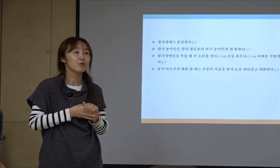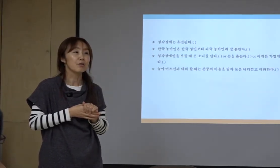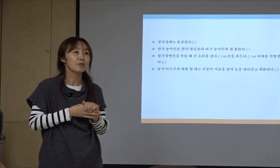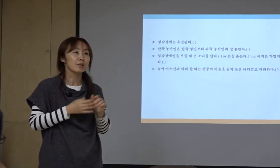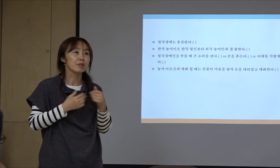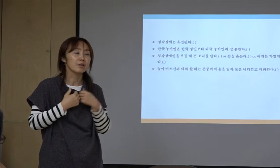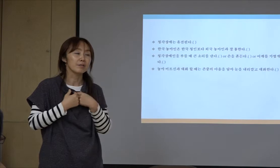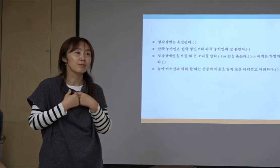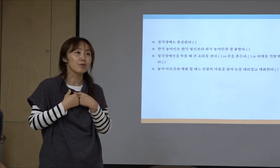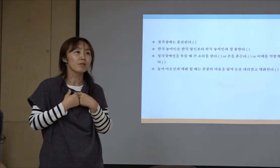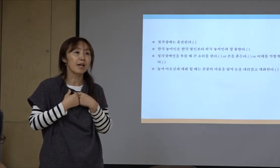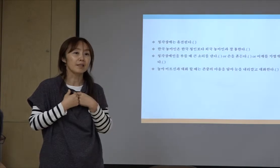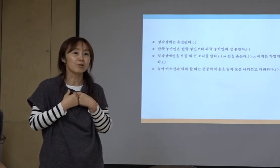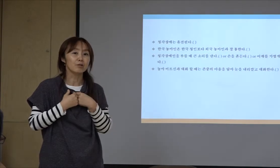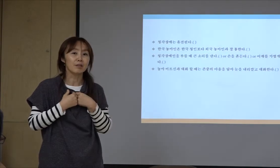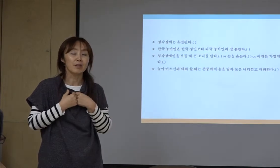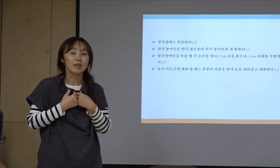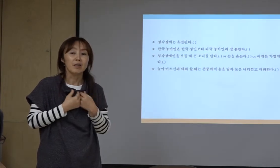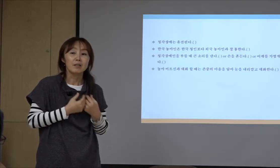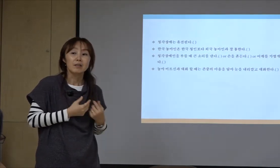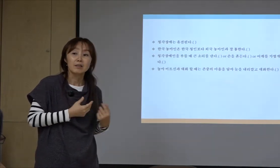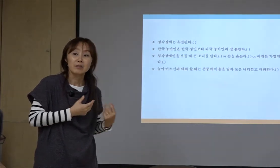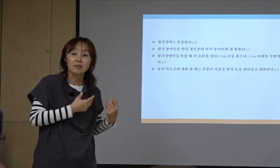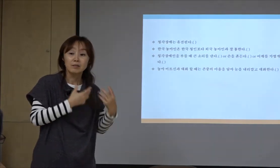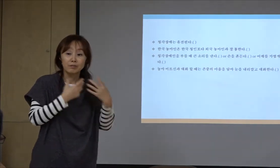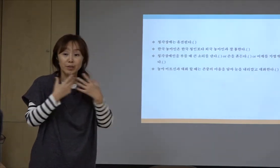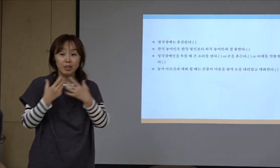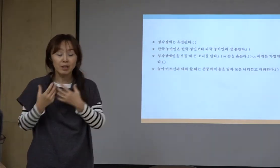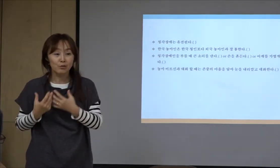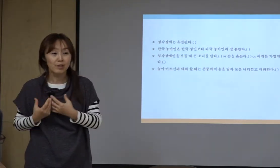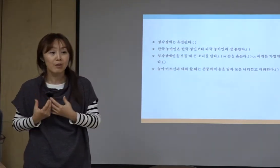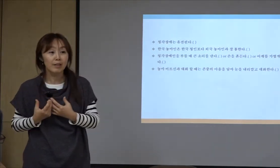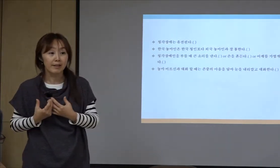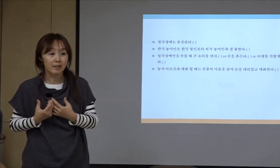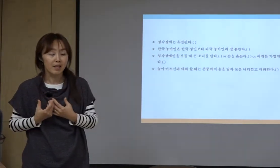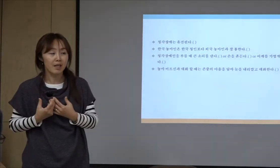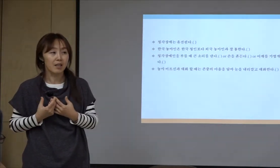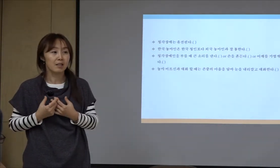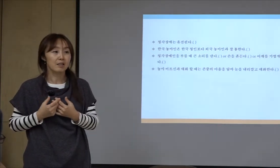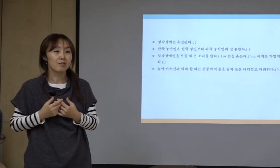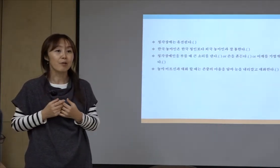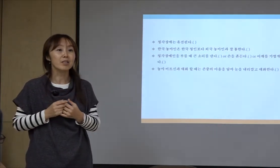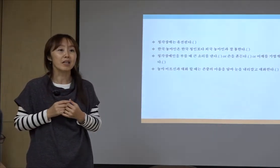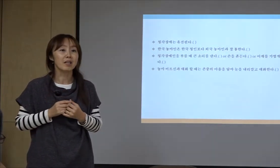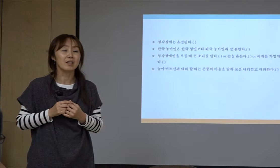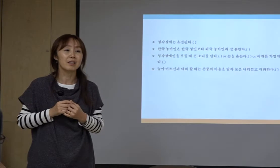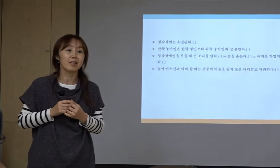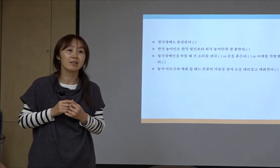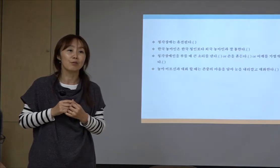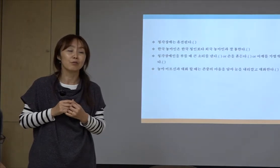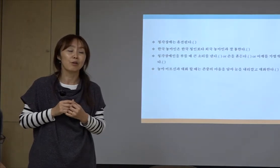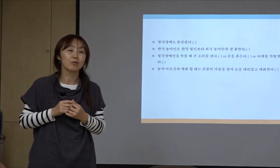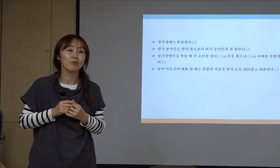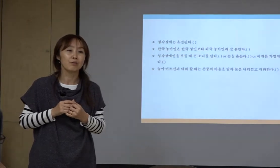유전이 아니고 이제 비장애인으로 태어났는데 왜 장애인이 되는 경우가 어떤